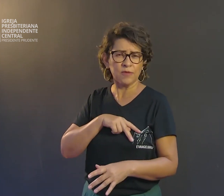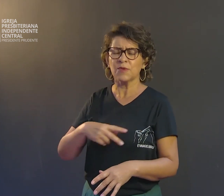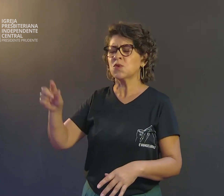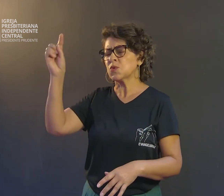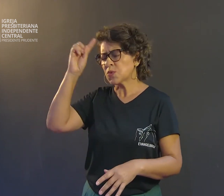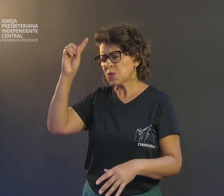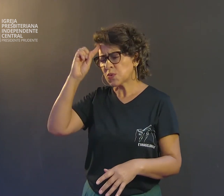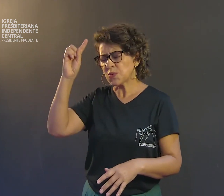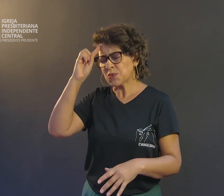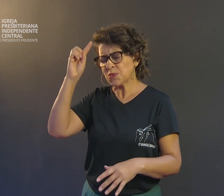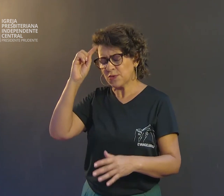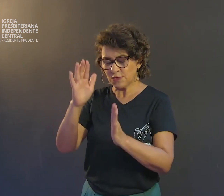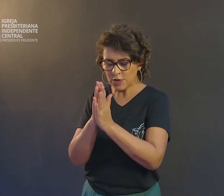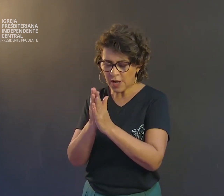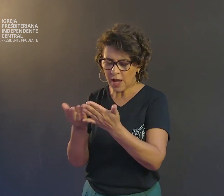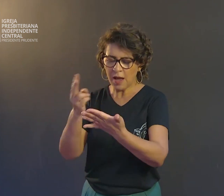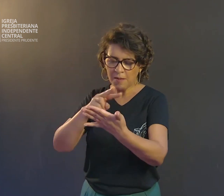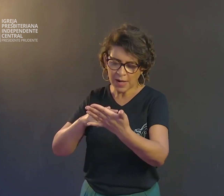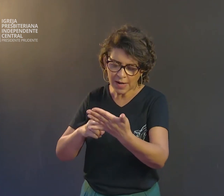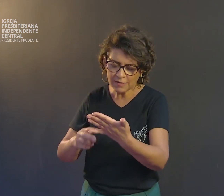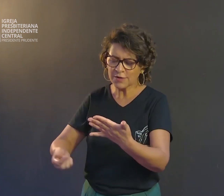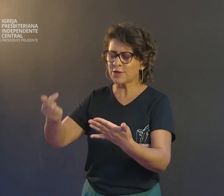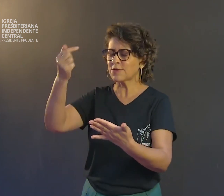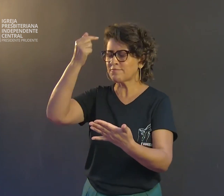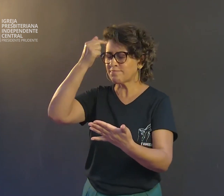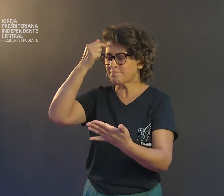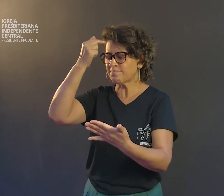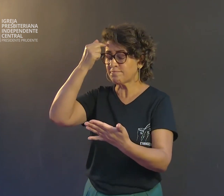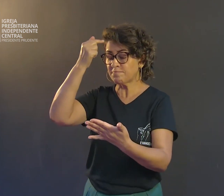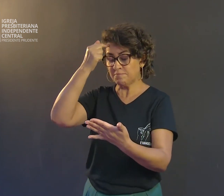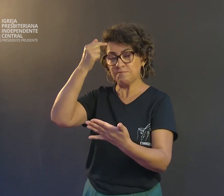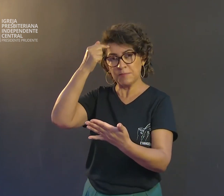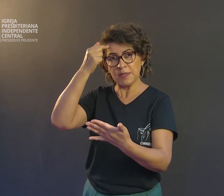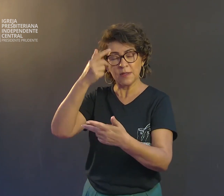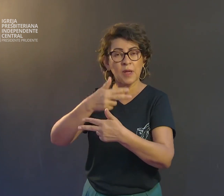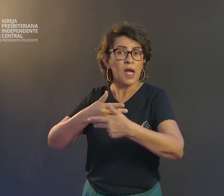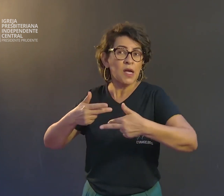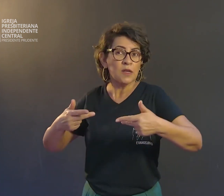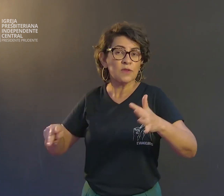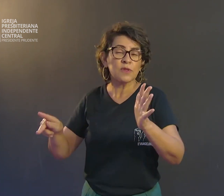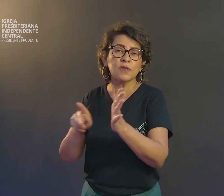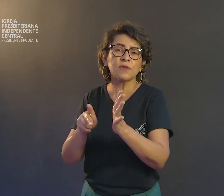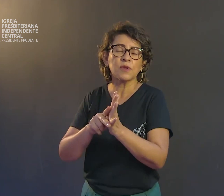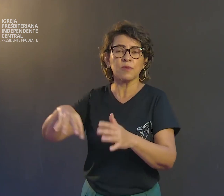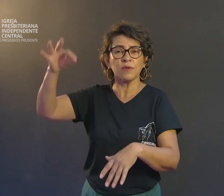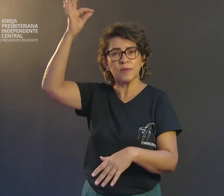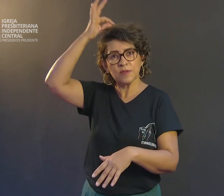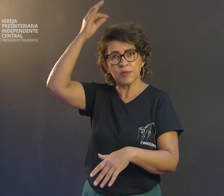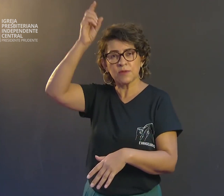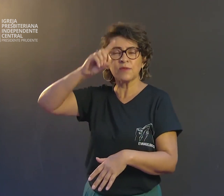e medite sobre as riquezas espirituais de Deus. Estude com